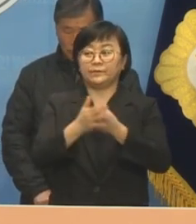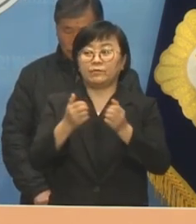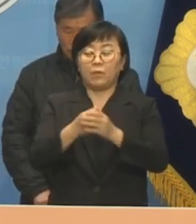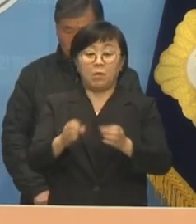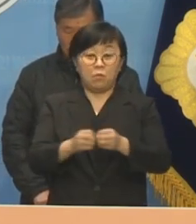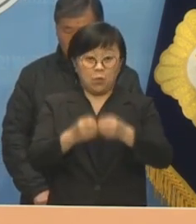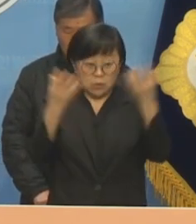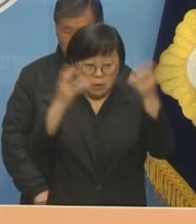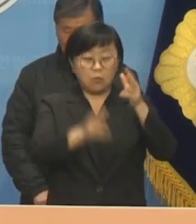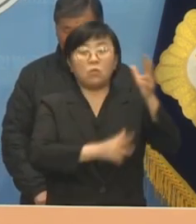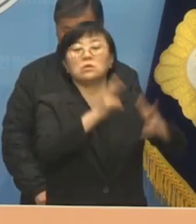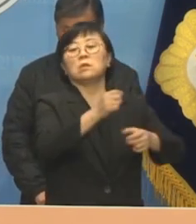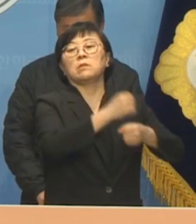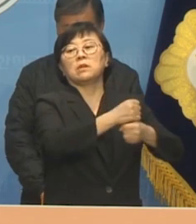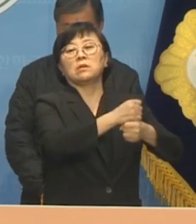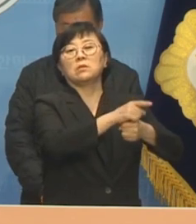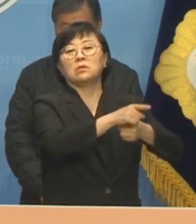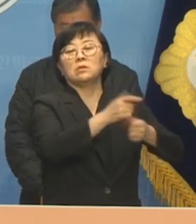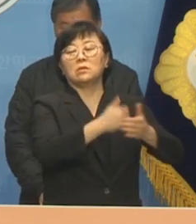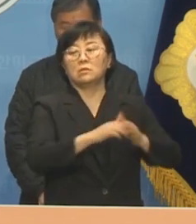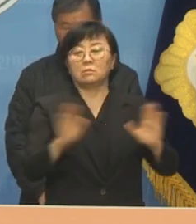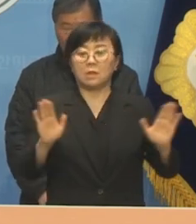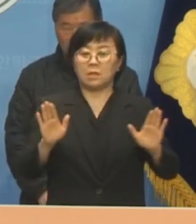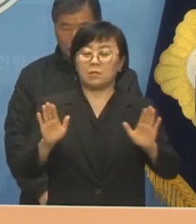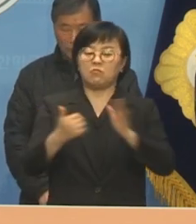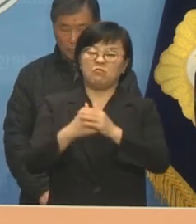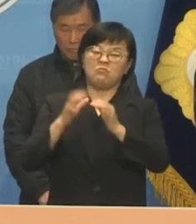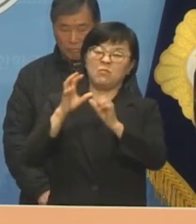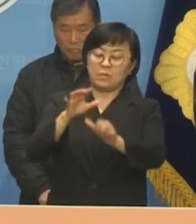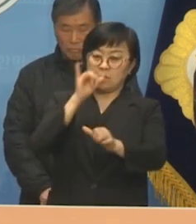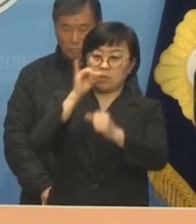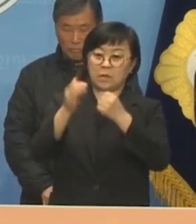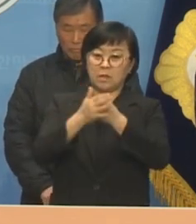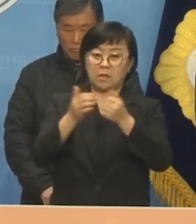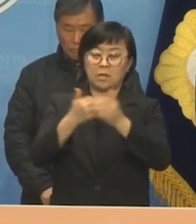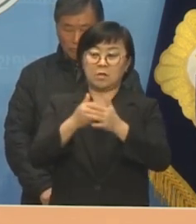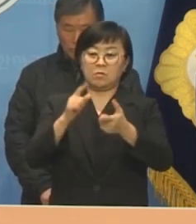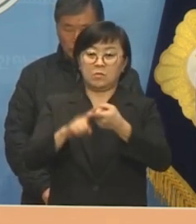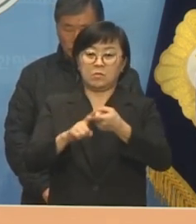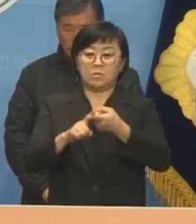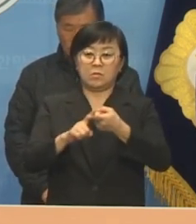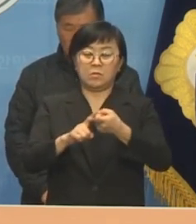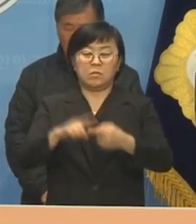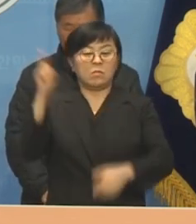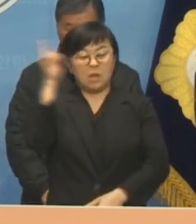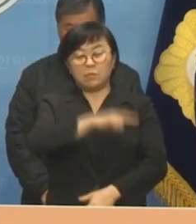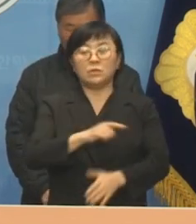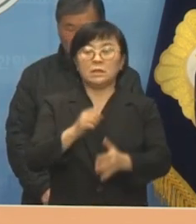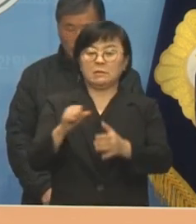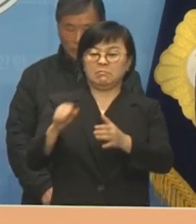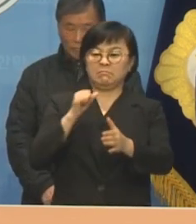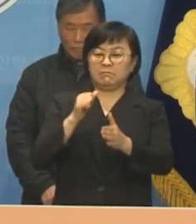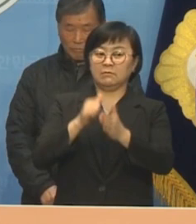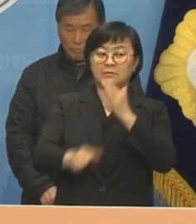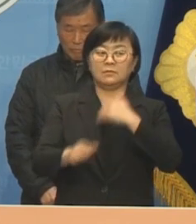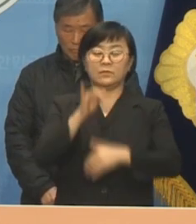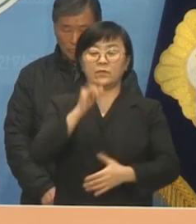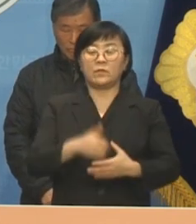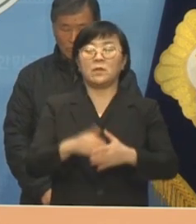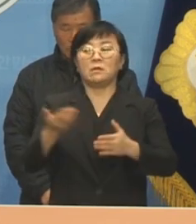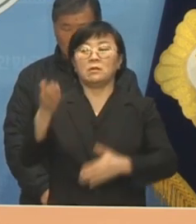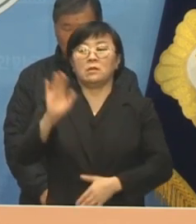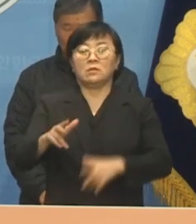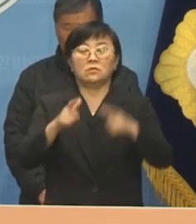폭탄 공장인데도 폭탄 공장이라고 하지 못하게 윽박지르고 불순 세력이라고 몰아붙였습니다.